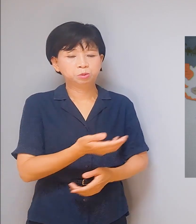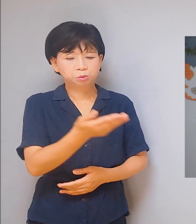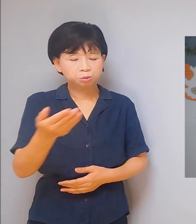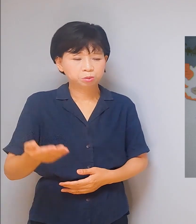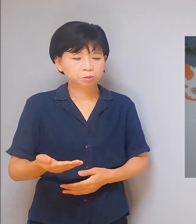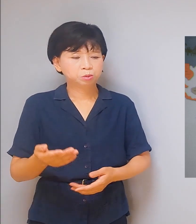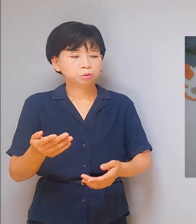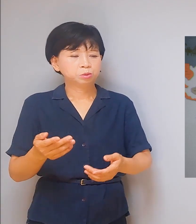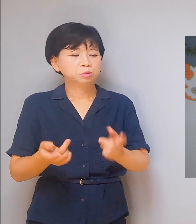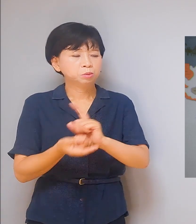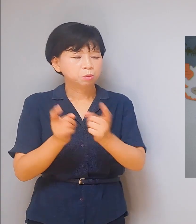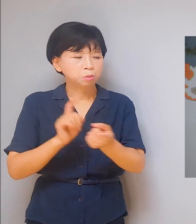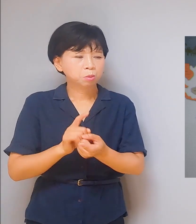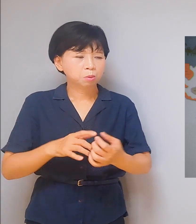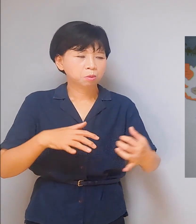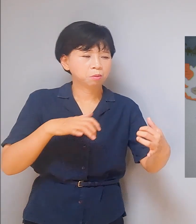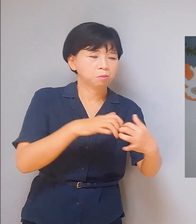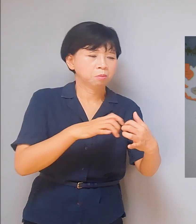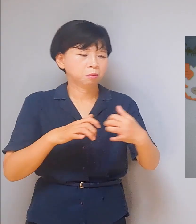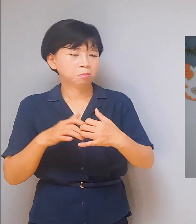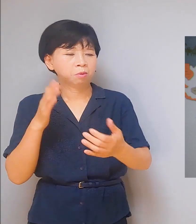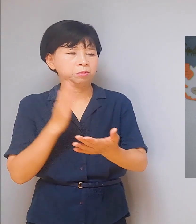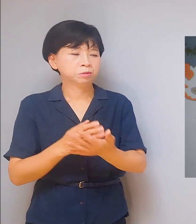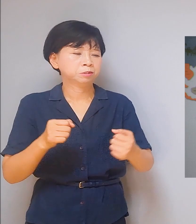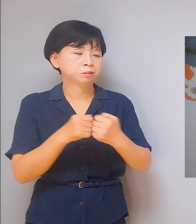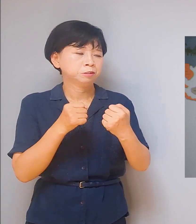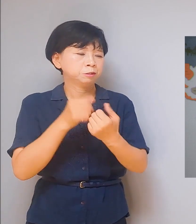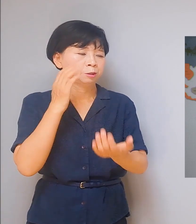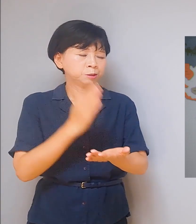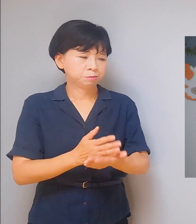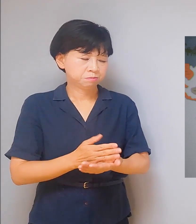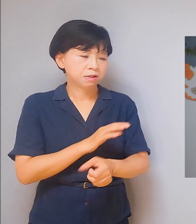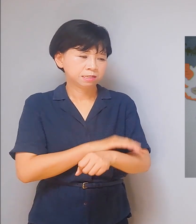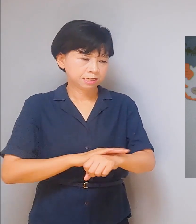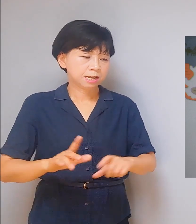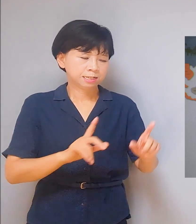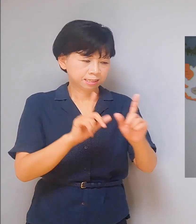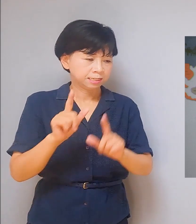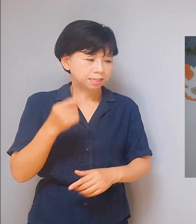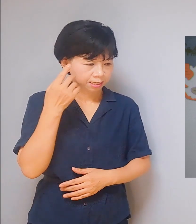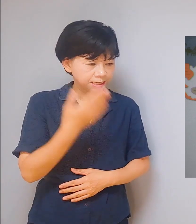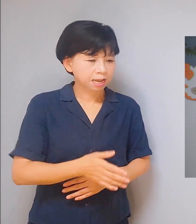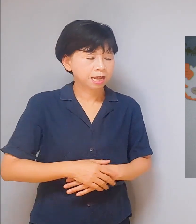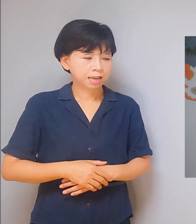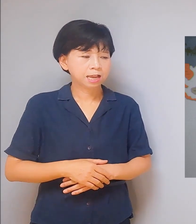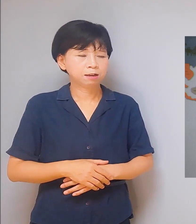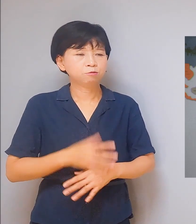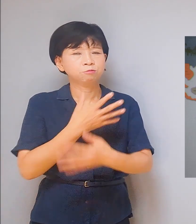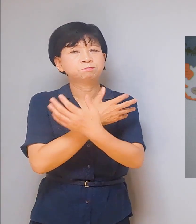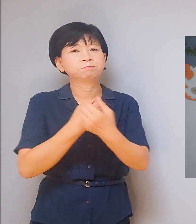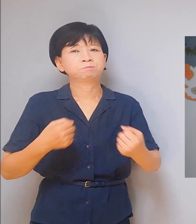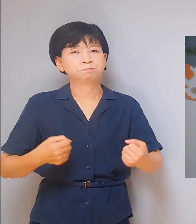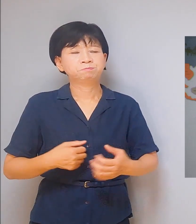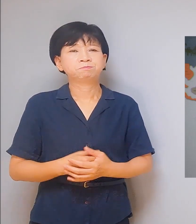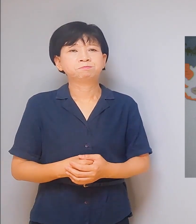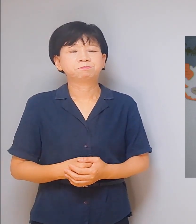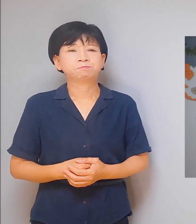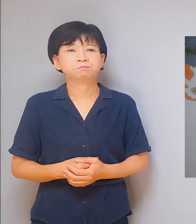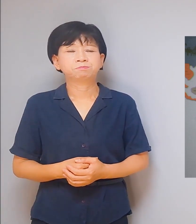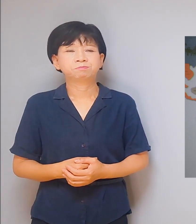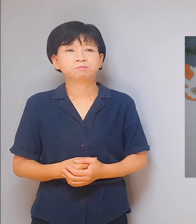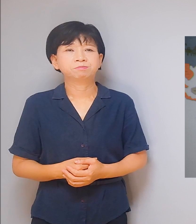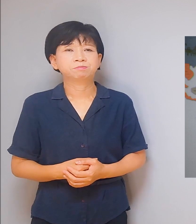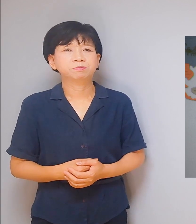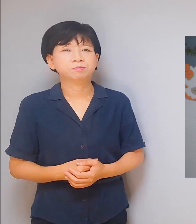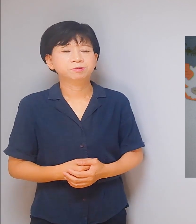공격하고 이러지 말자, 잘 지내자, 이렇게 합니다. 그러니까 어쨌든 야곱은요 지금 산 하나 큰 거 넘은